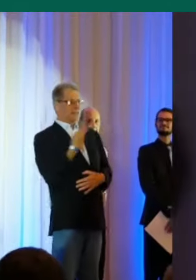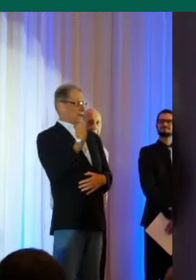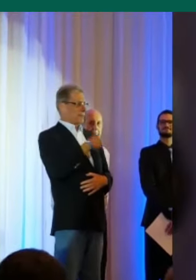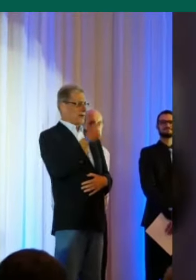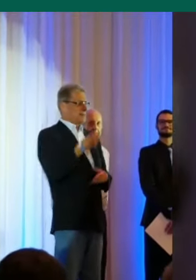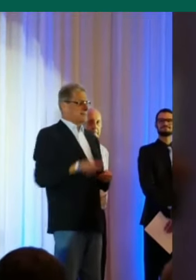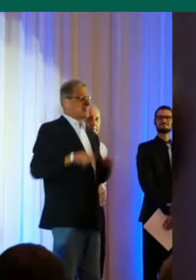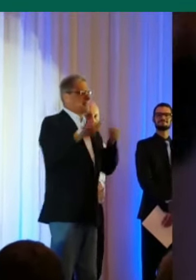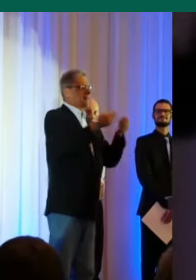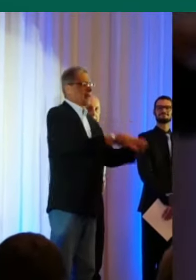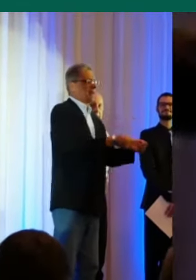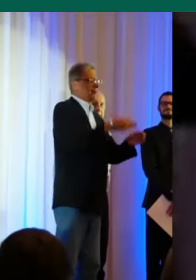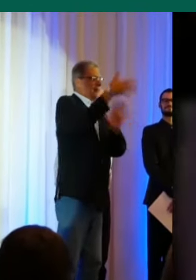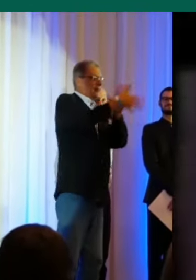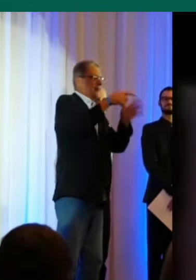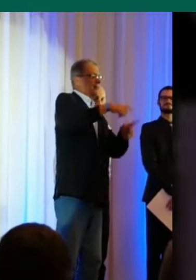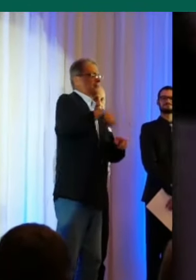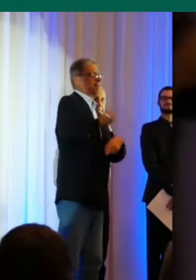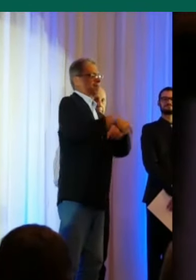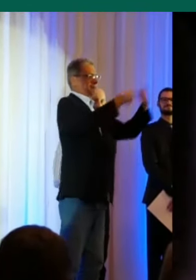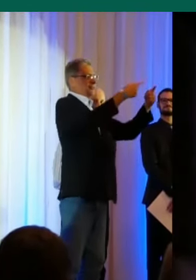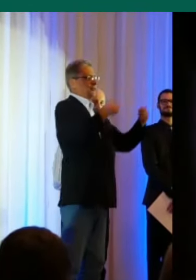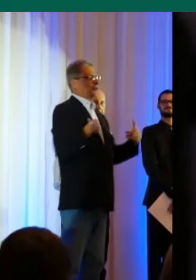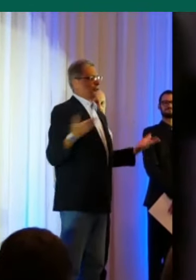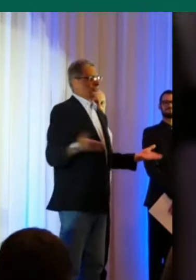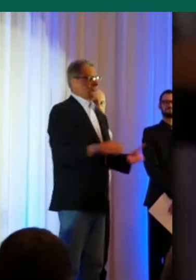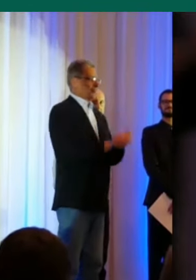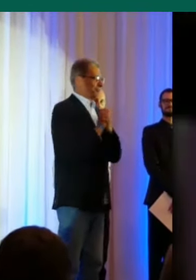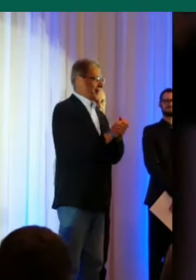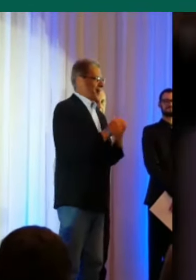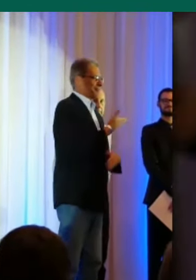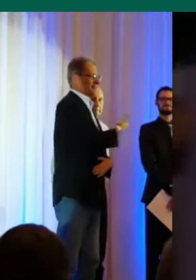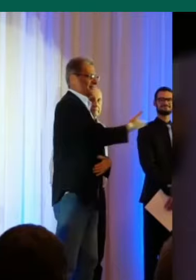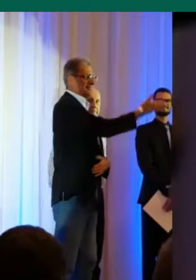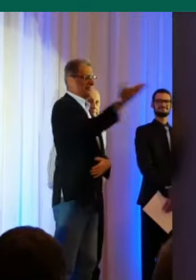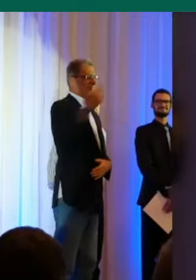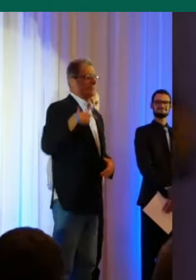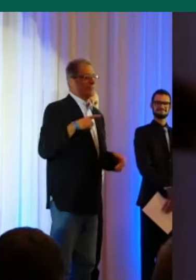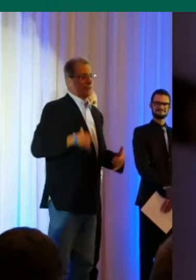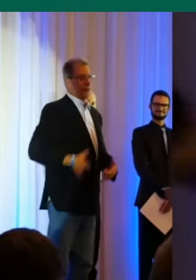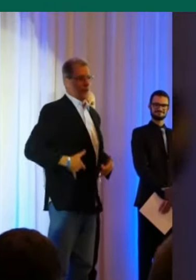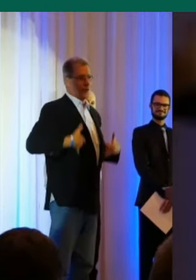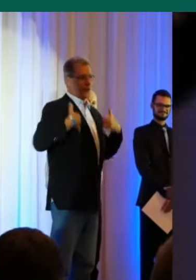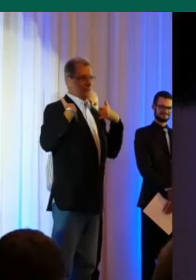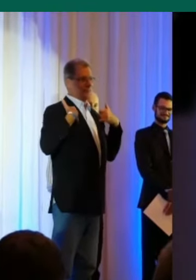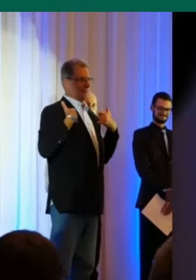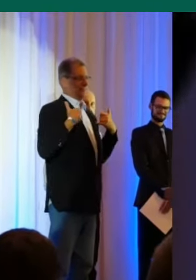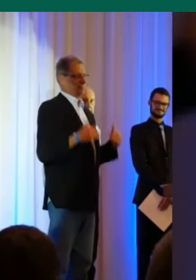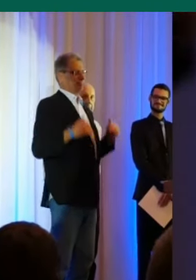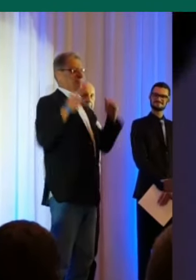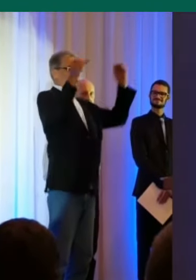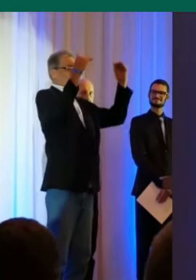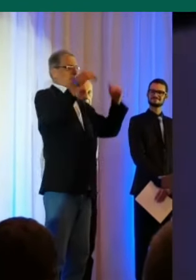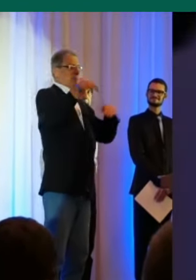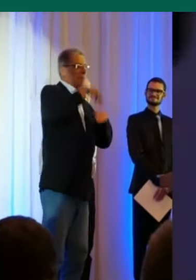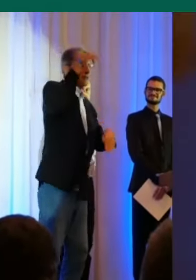associações elas estão sempre vinculadas à FENESP, porque nós, CREAS, nós já temos nosso nome e temos orgulho